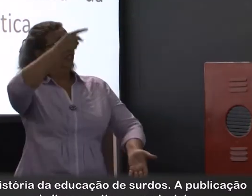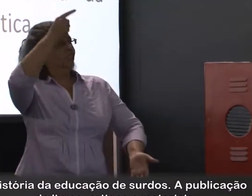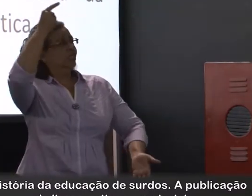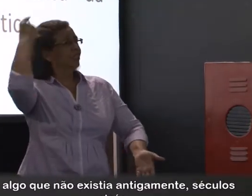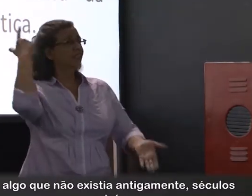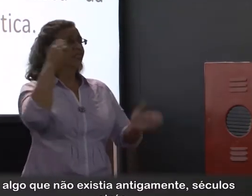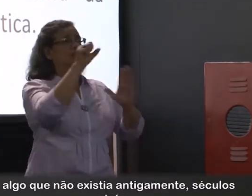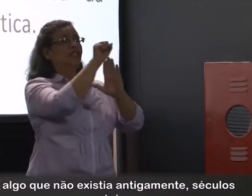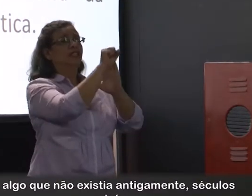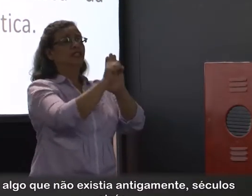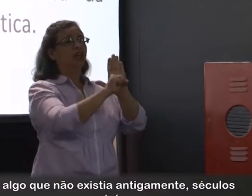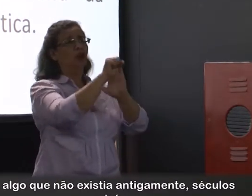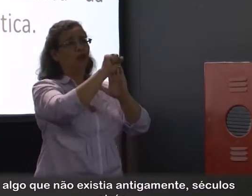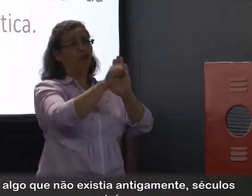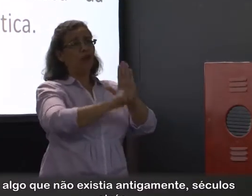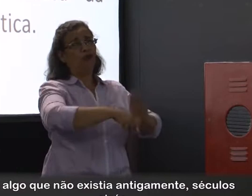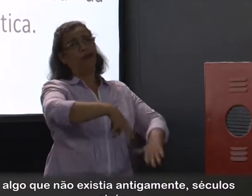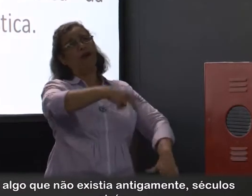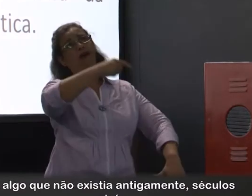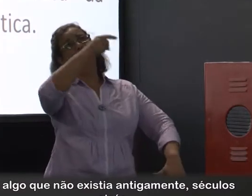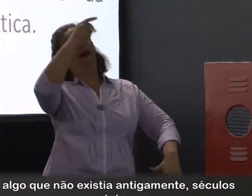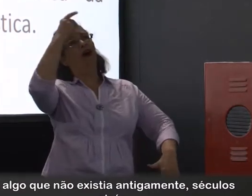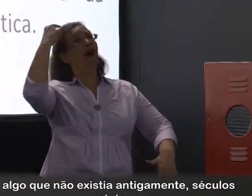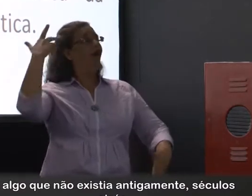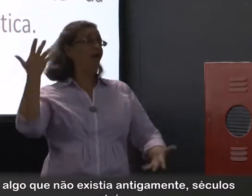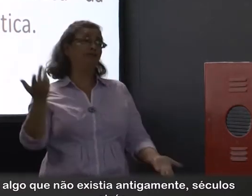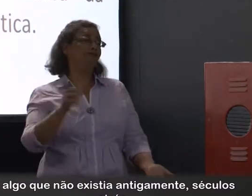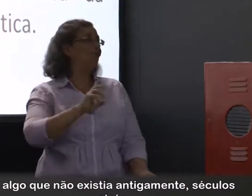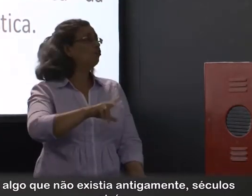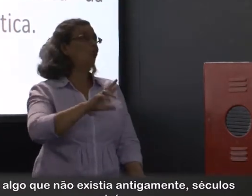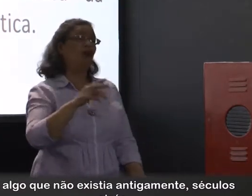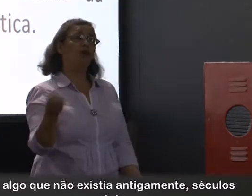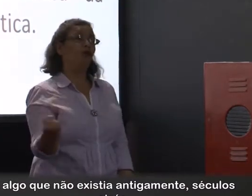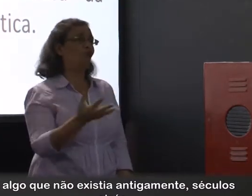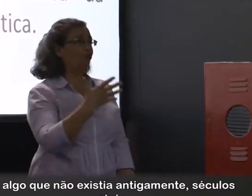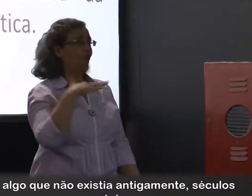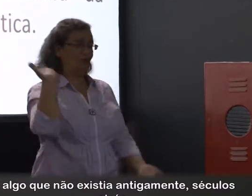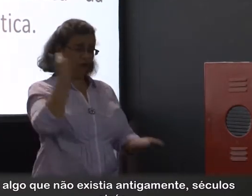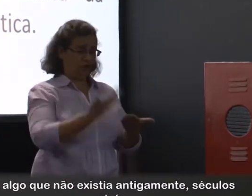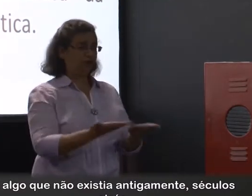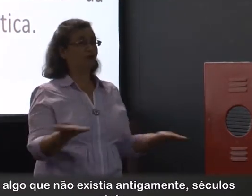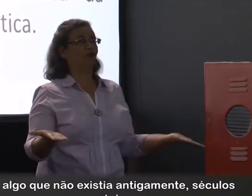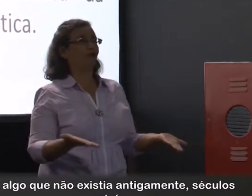materiais, é uma coisa que não tinha antigamente, em séculos atrás.